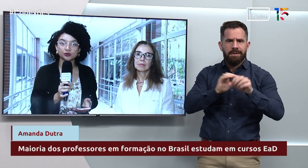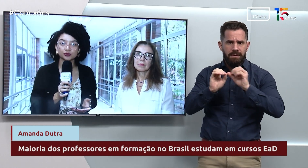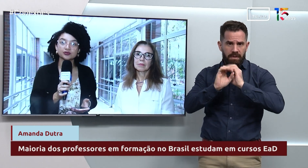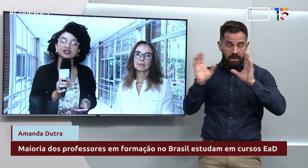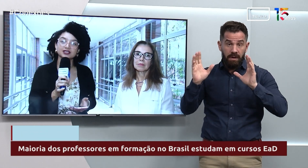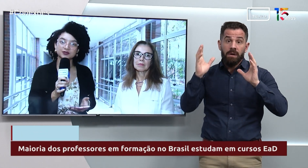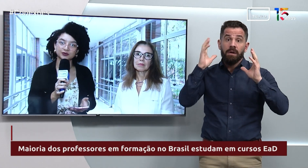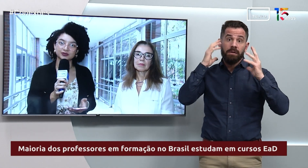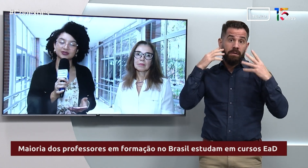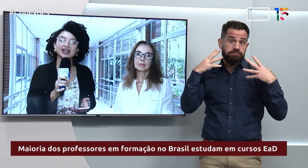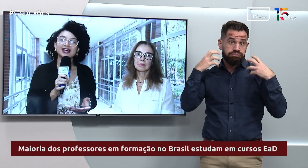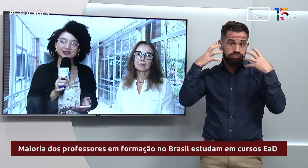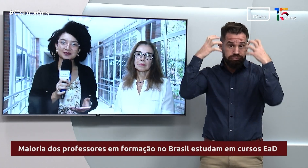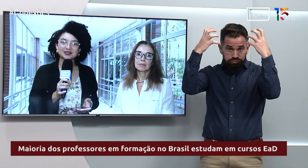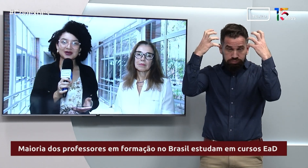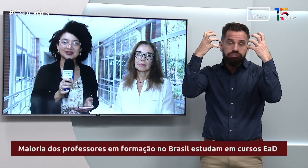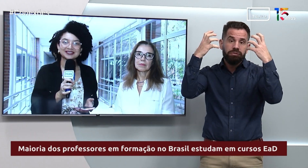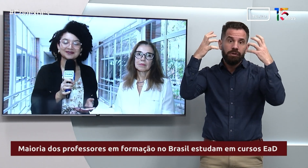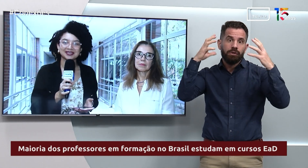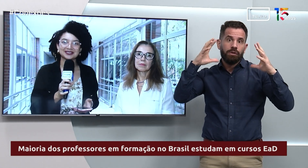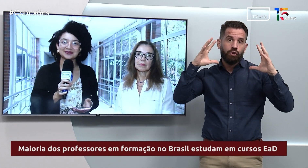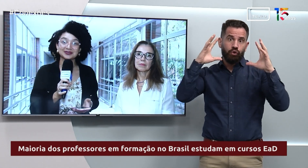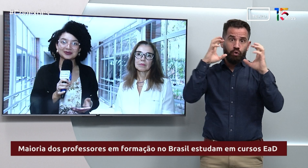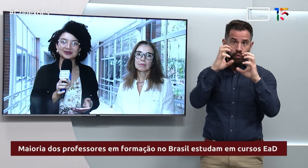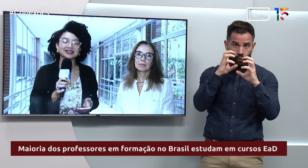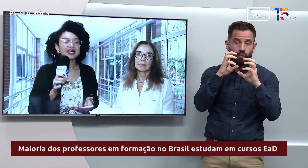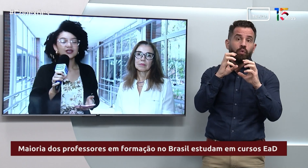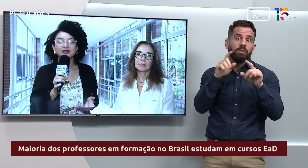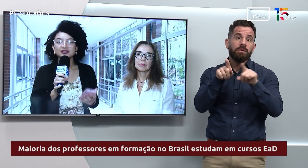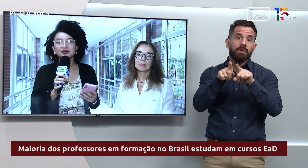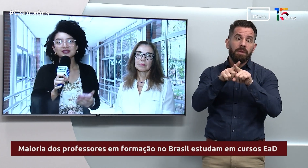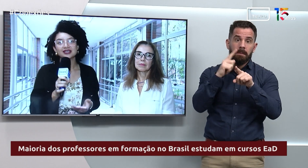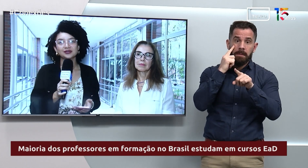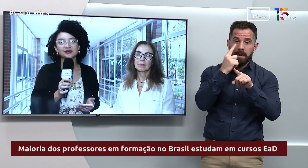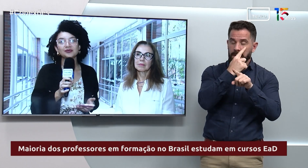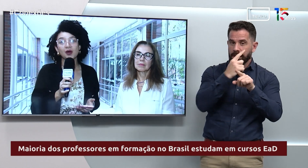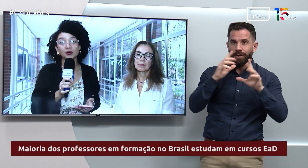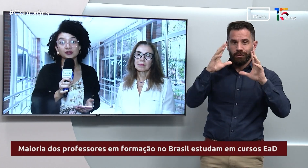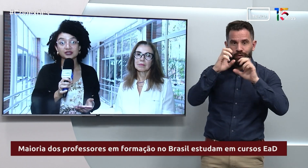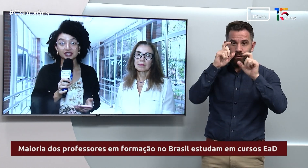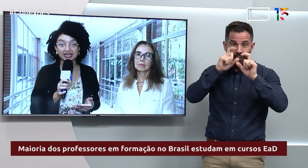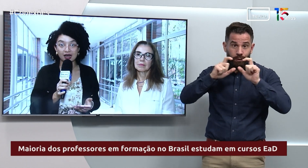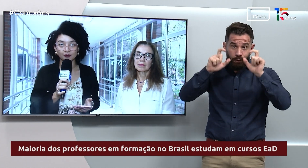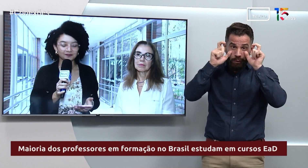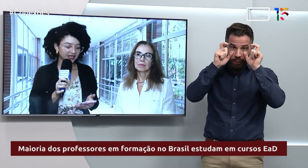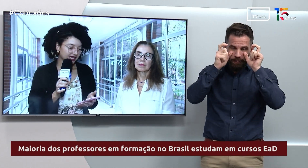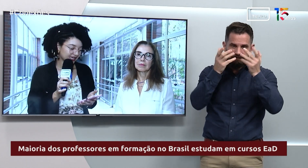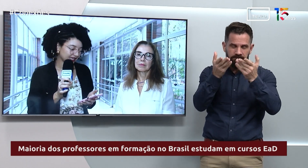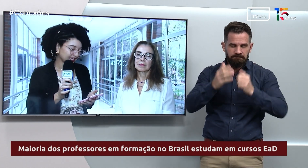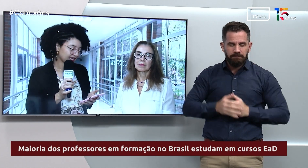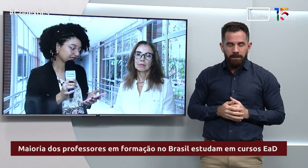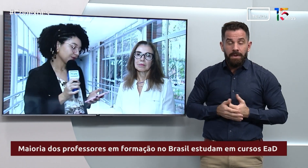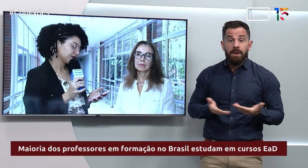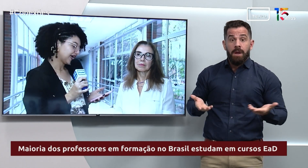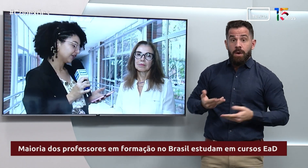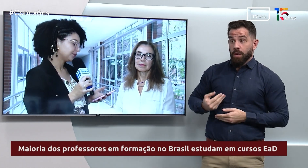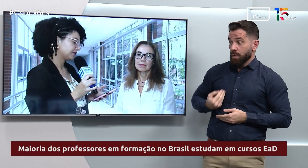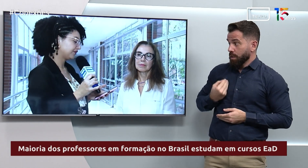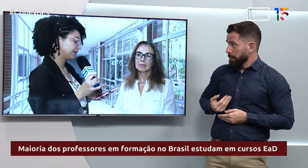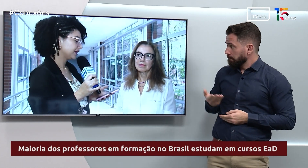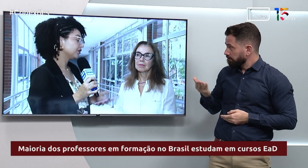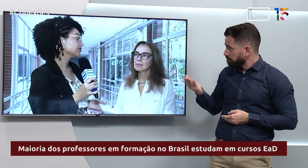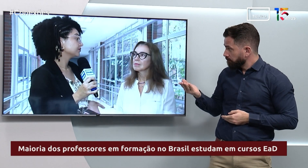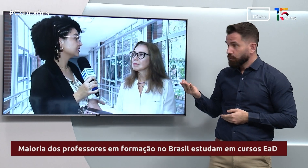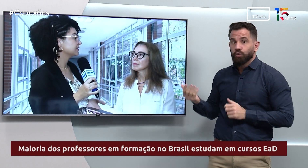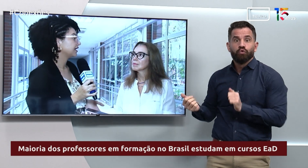crespos, curtos e escuros. E os meus olhos também são escuros. E hoje estou usando um óculos de grau. E aqui ao meu lado, para